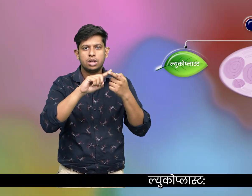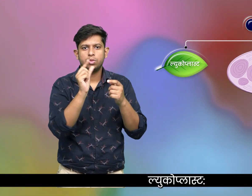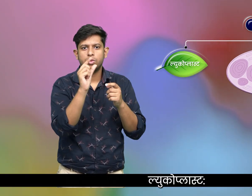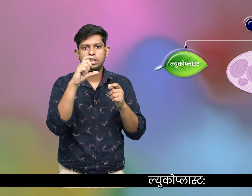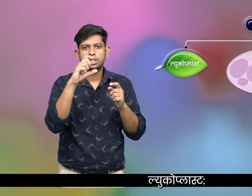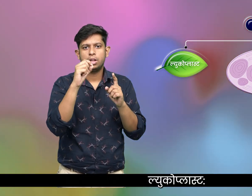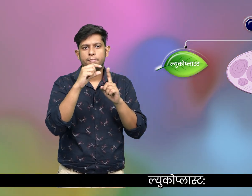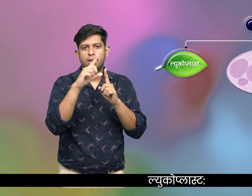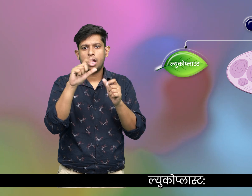ल्युकोप्लास्ट